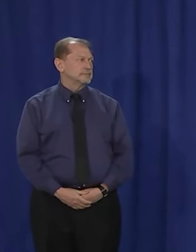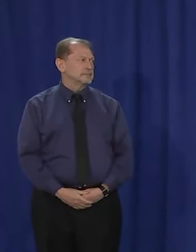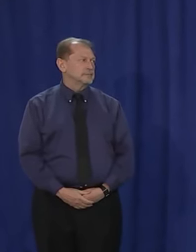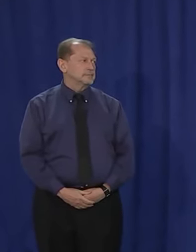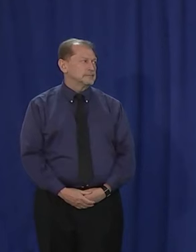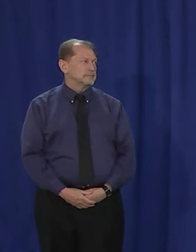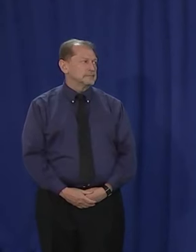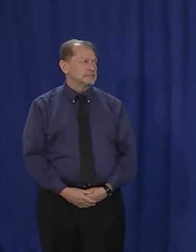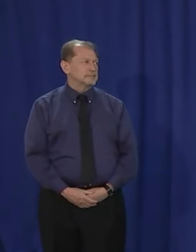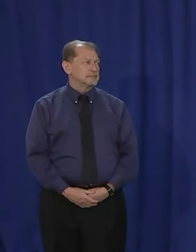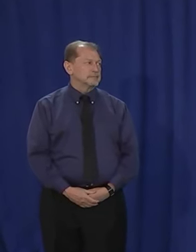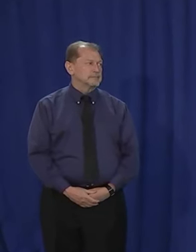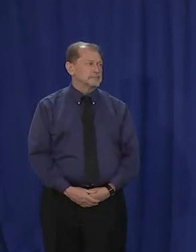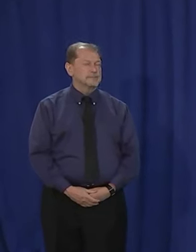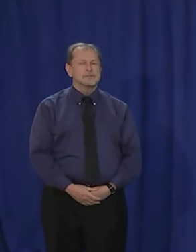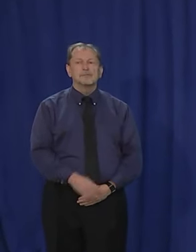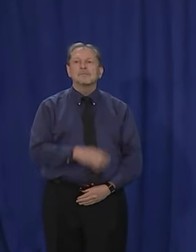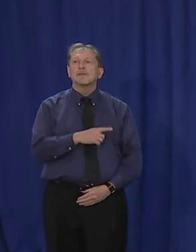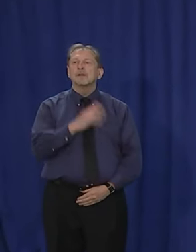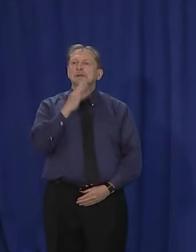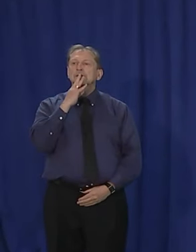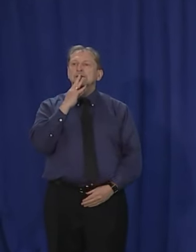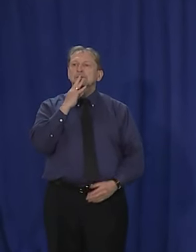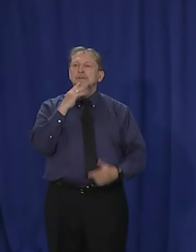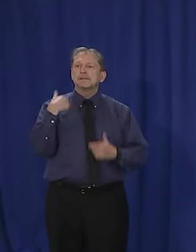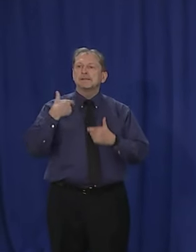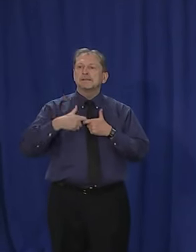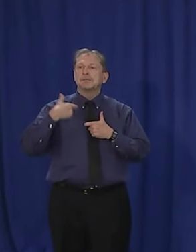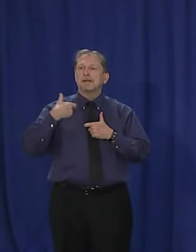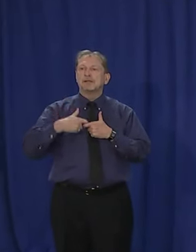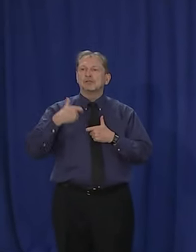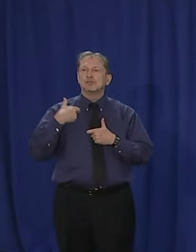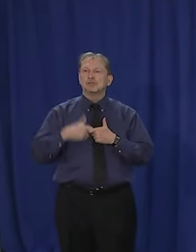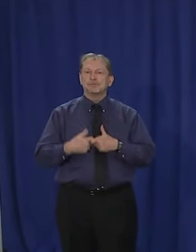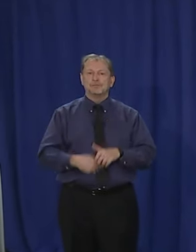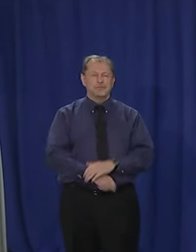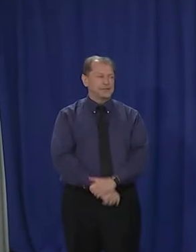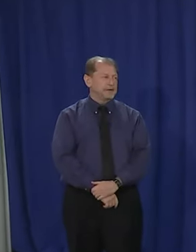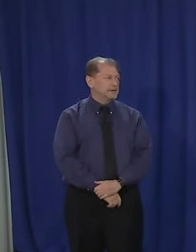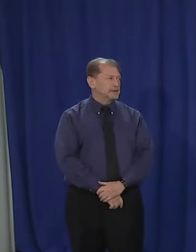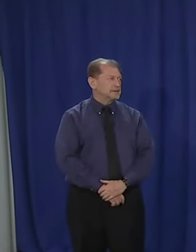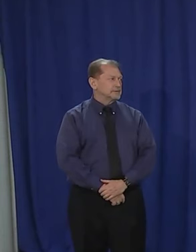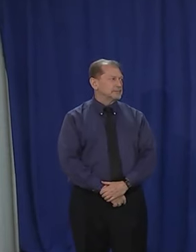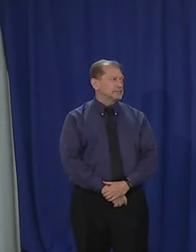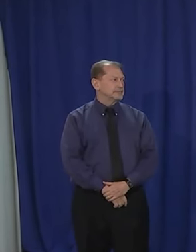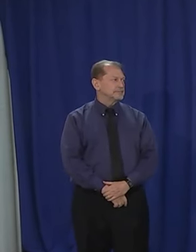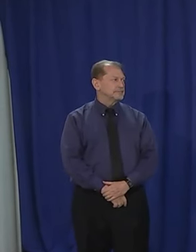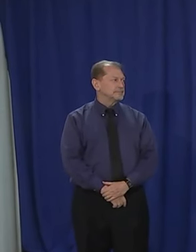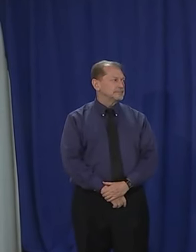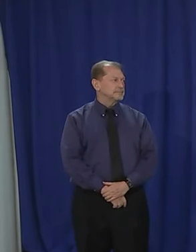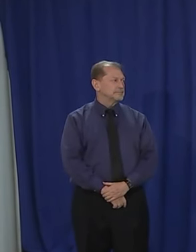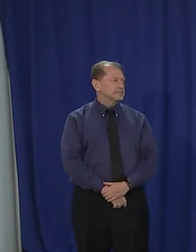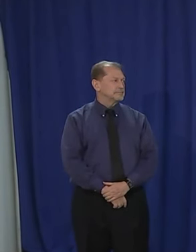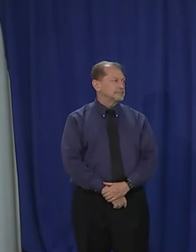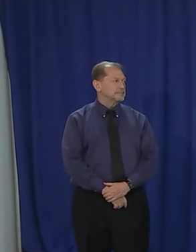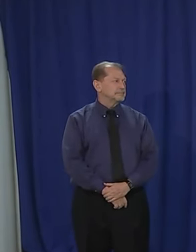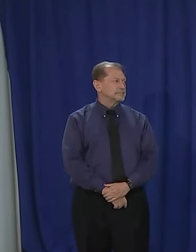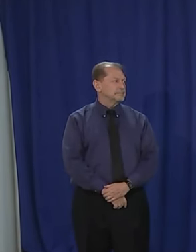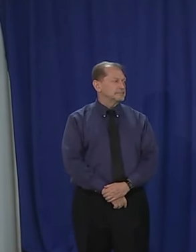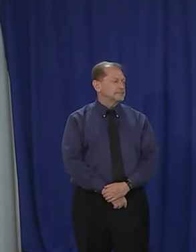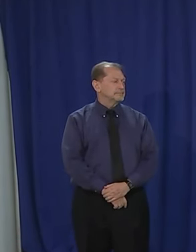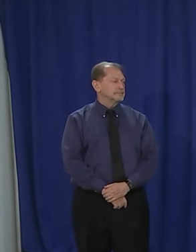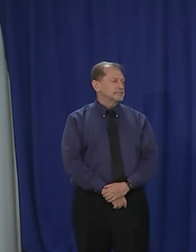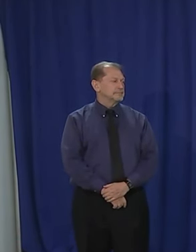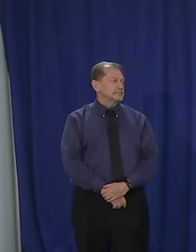No todos los residentes de Chicago califican para cheques de estímulos federal, seguro de desempleo